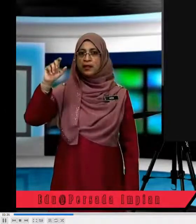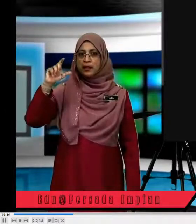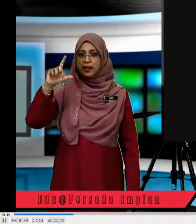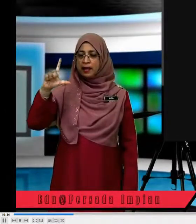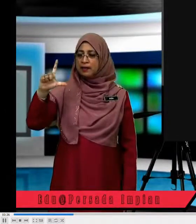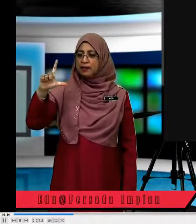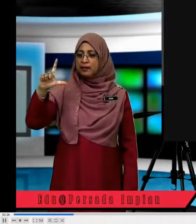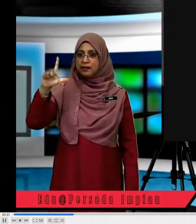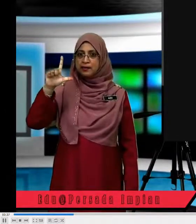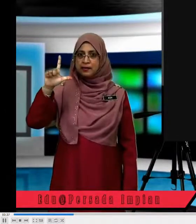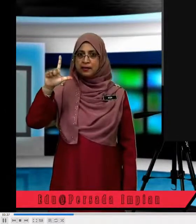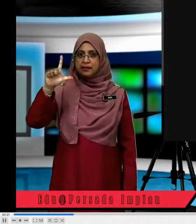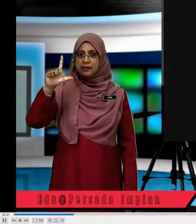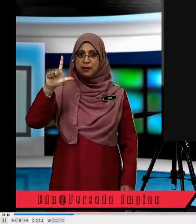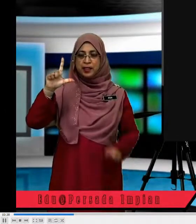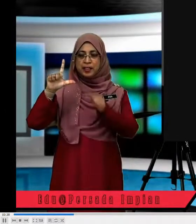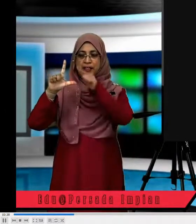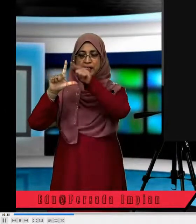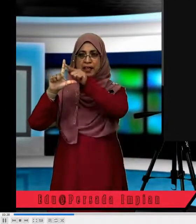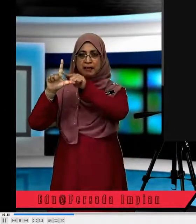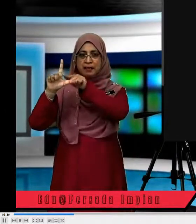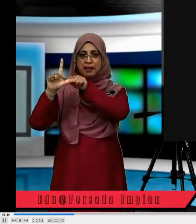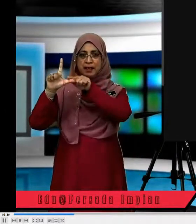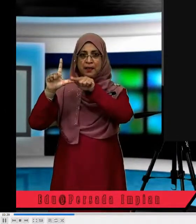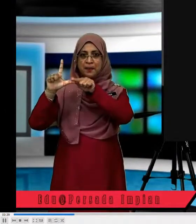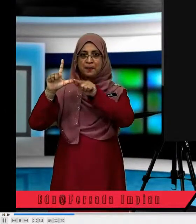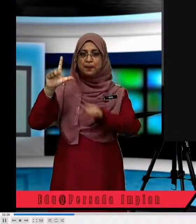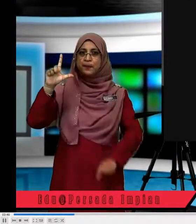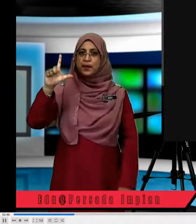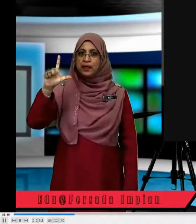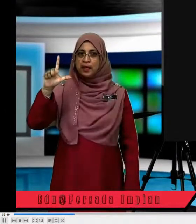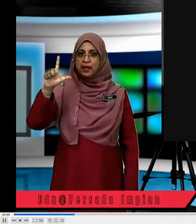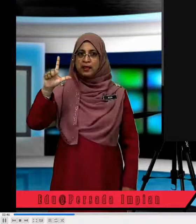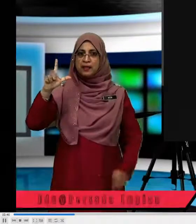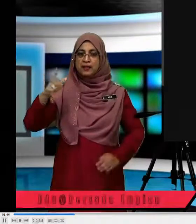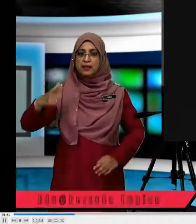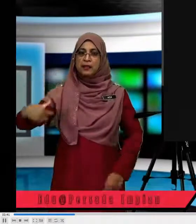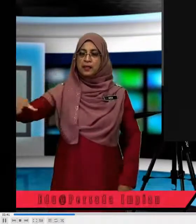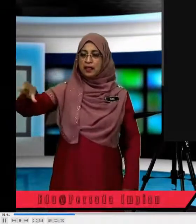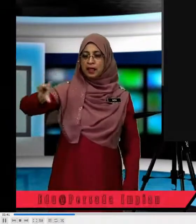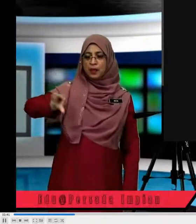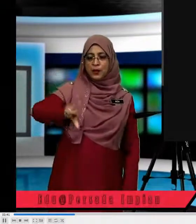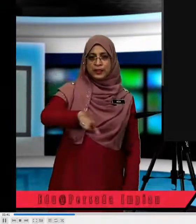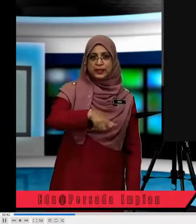ilmu2 CJR r n laut